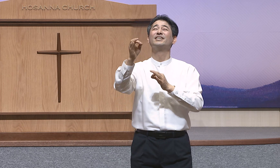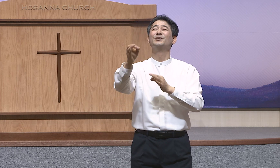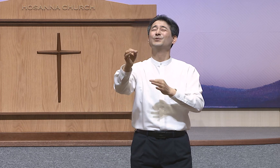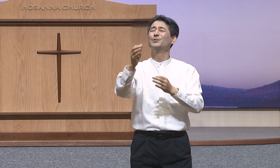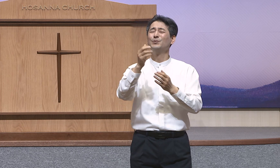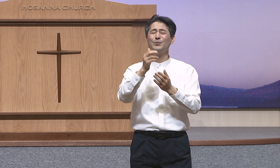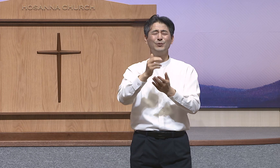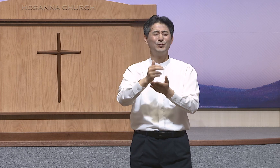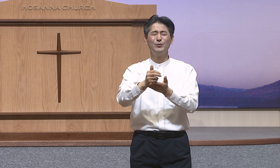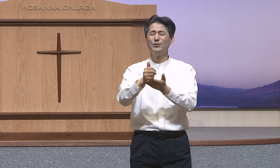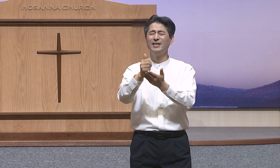영원히